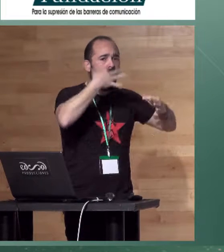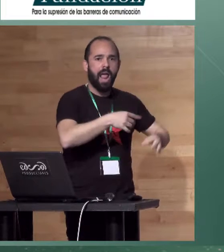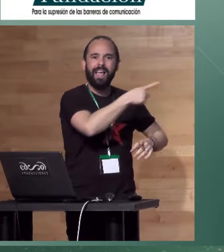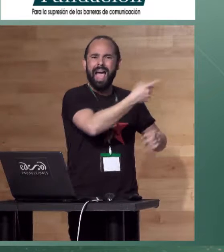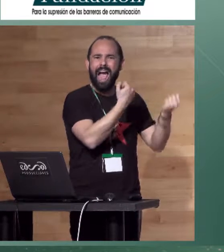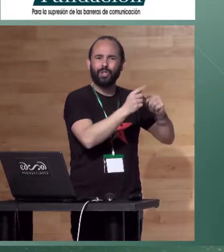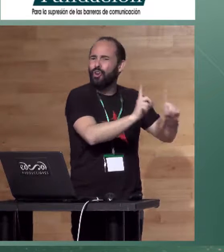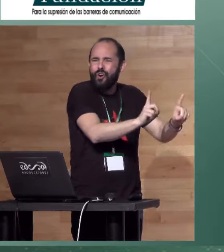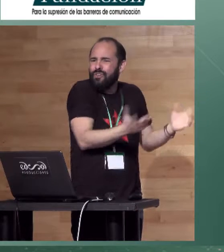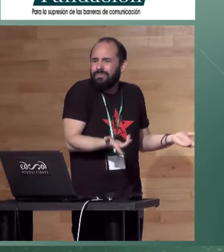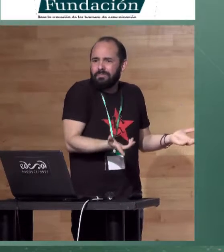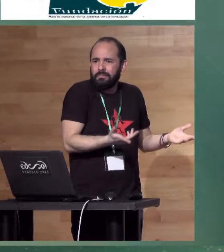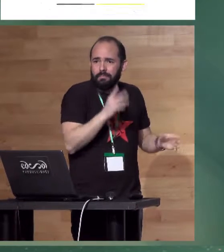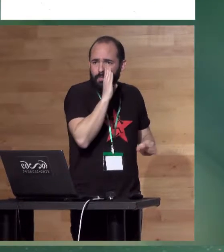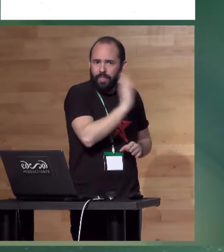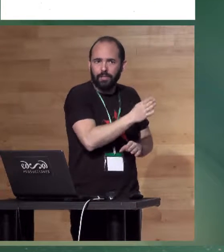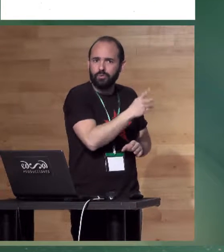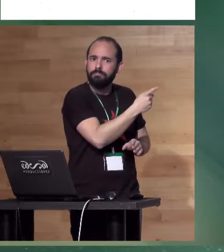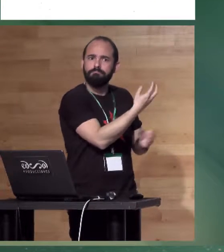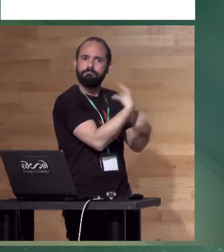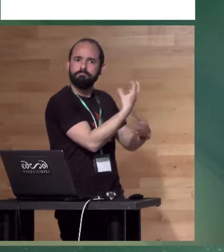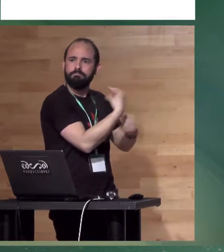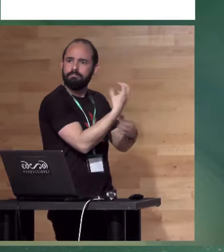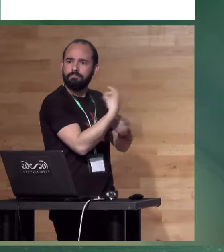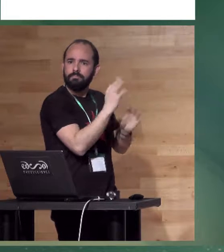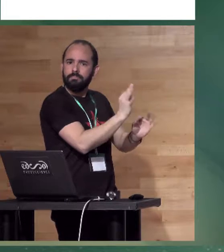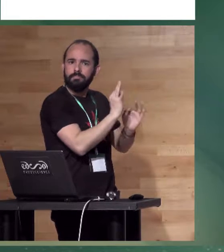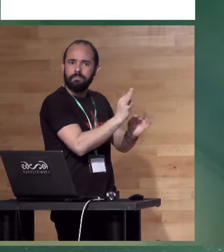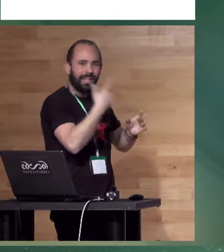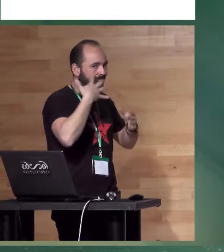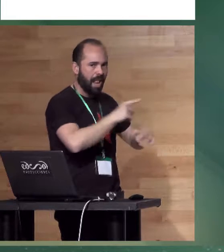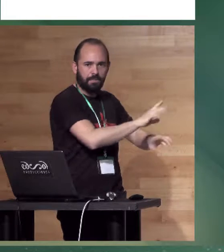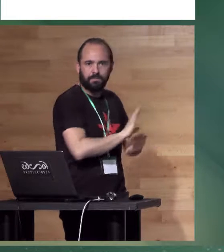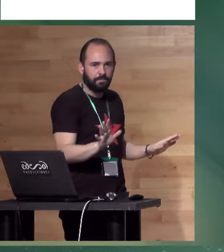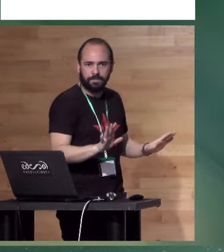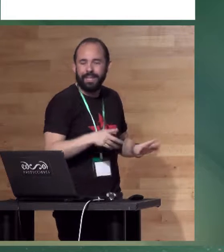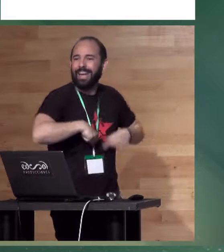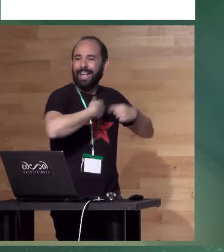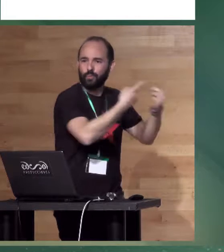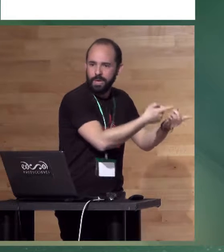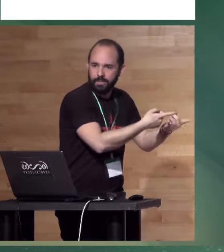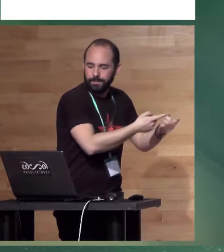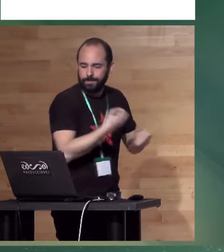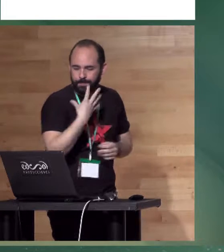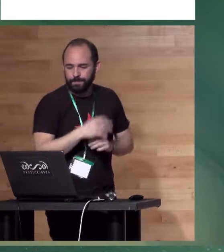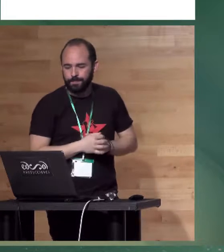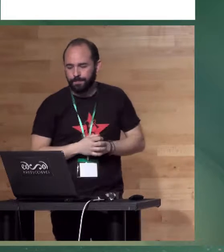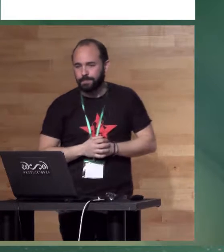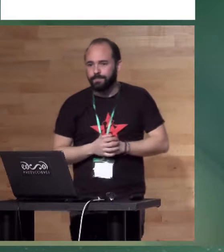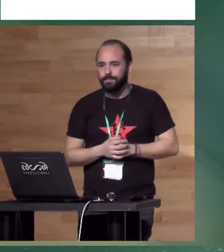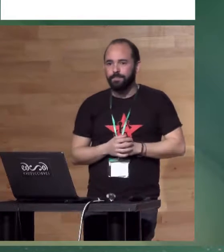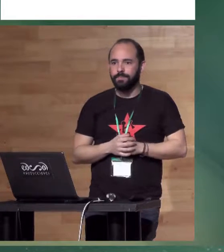una entrevista, eso es la realidad. No está actuando, es directo lo que me está contando. Eso es una realidad, es